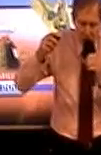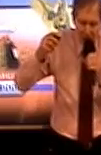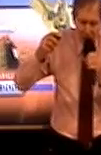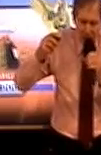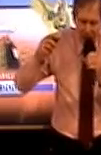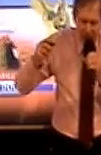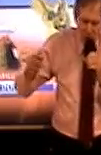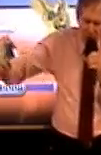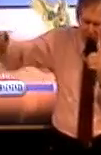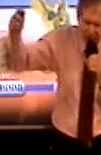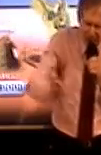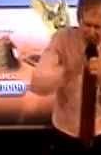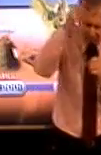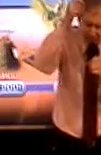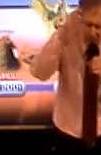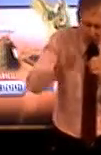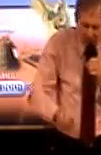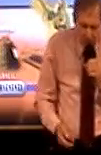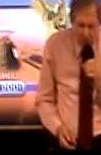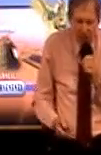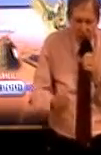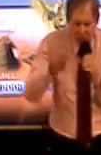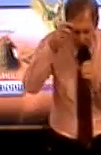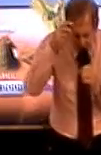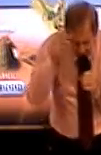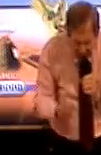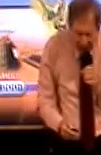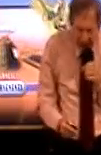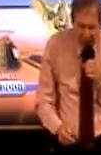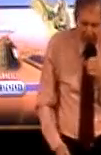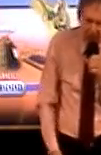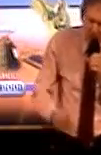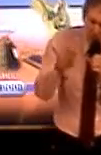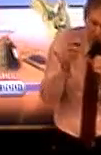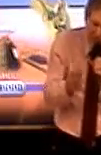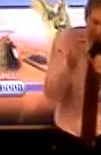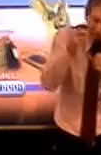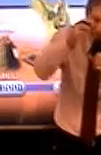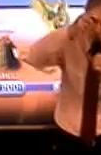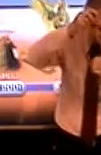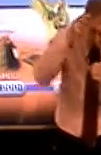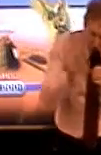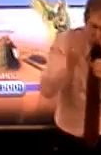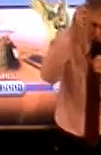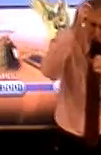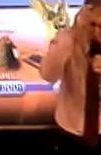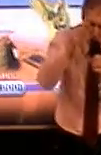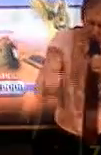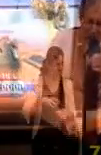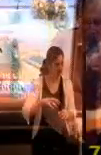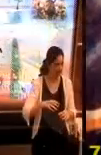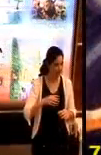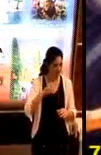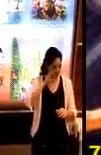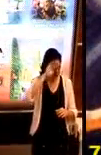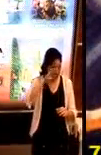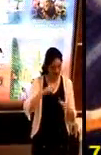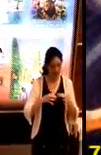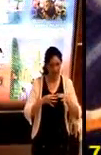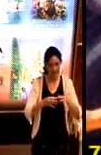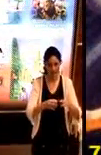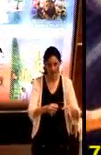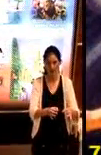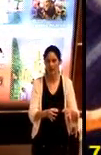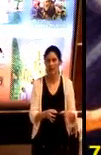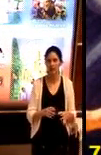poderosos para que no caigan las siete plagas, porque todavía el amante y amoroso Jesús intercede por